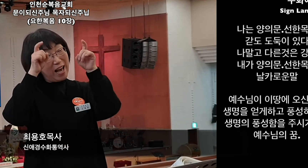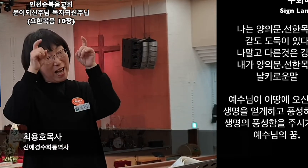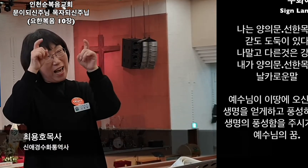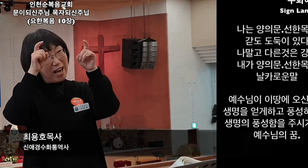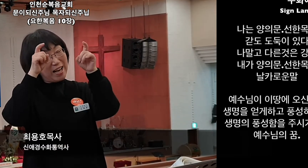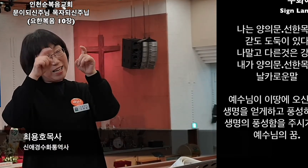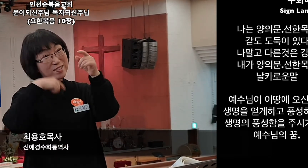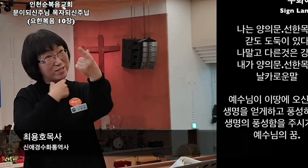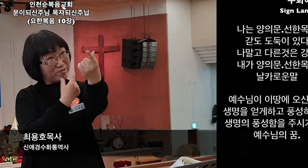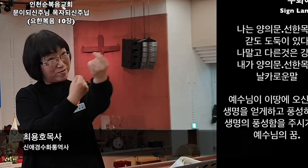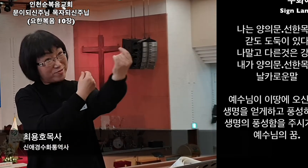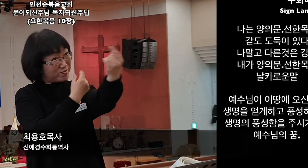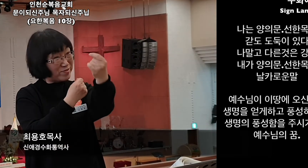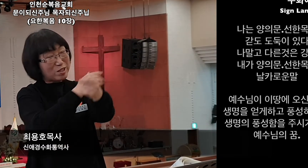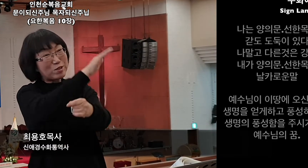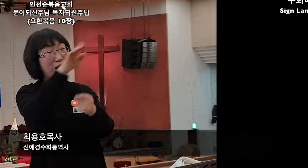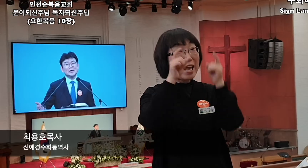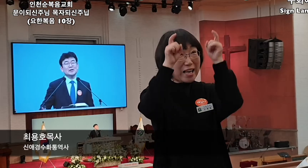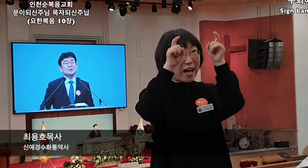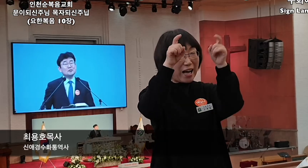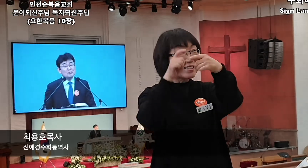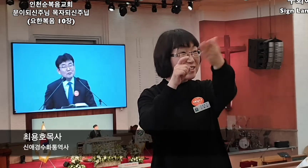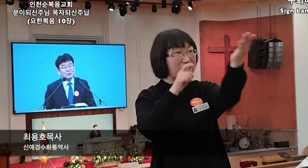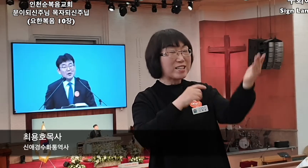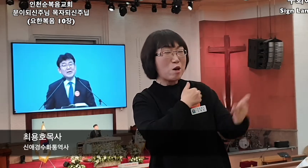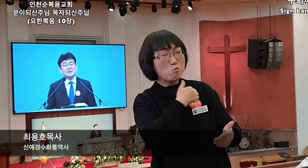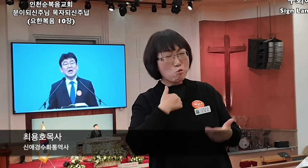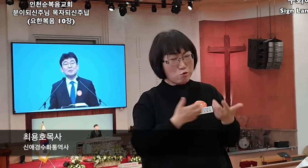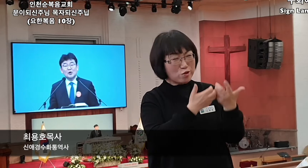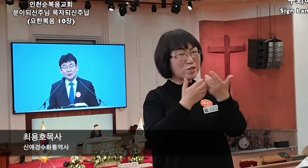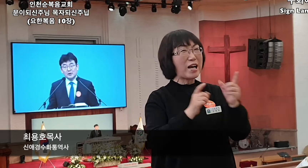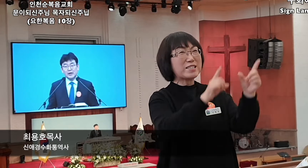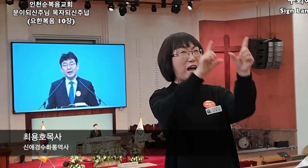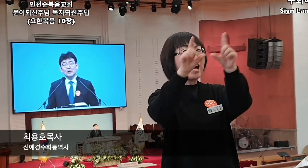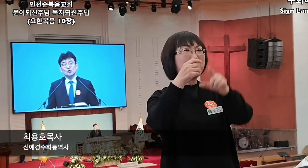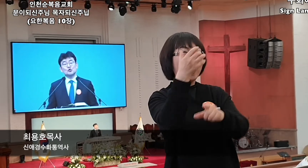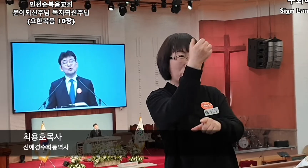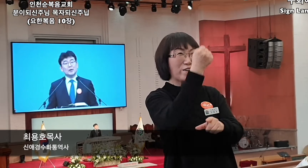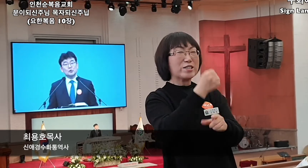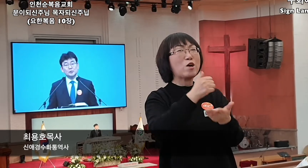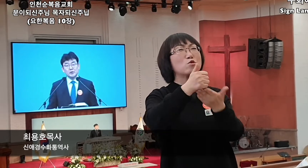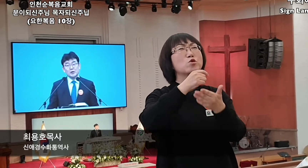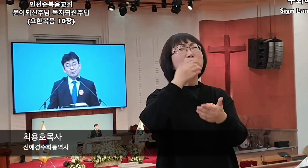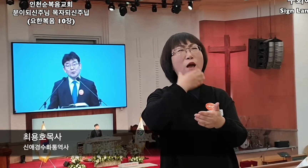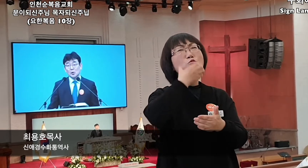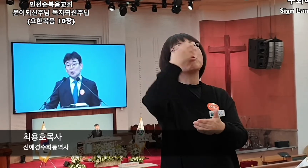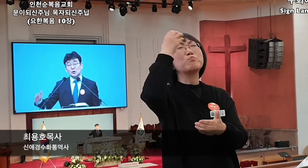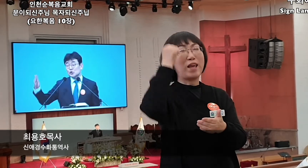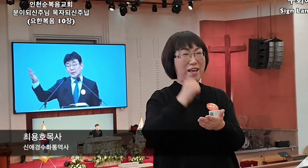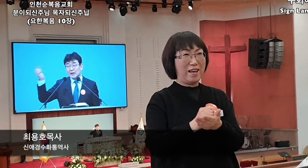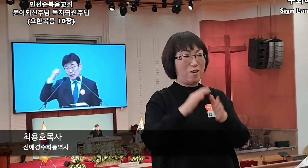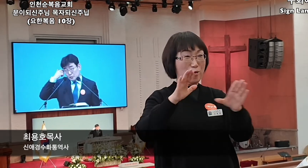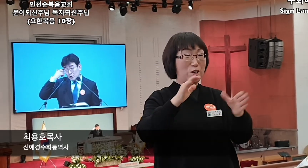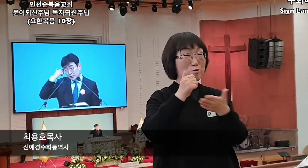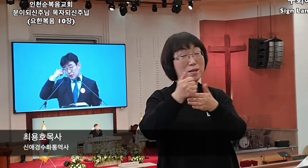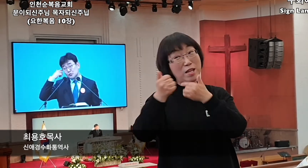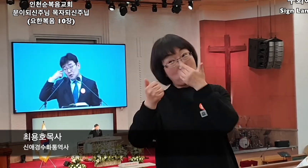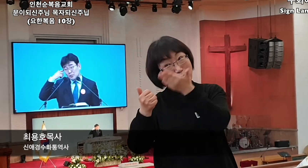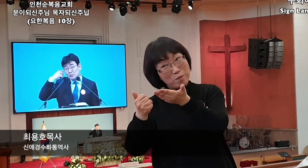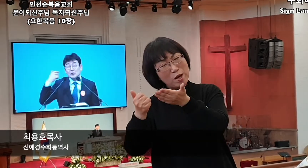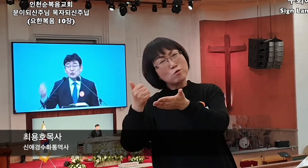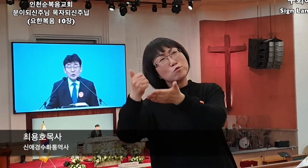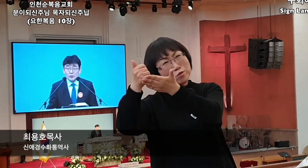양들은 저와 여러분일 겁니다. 저와 여러분들이 풍성한 삶을 얻는 게 주님의 꿈이셔요. 오늘 주님한테 가서